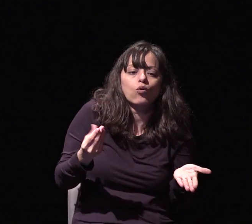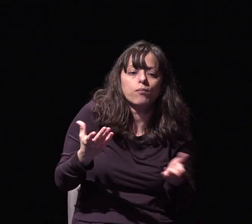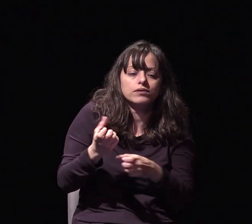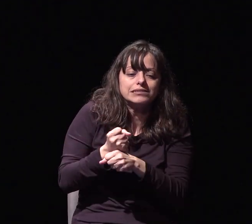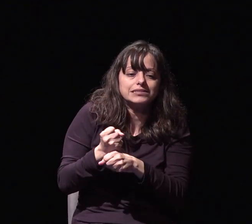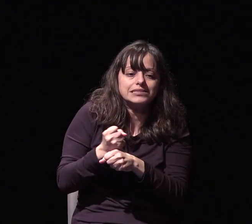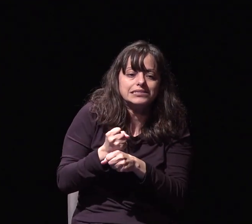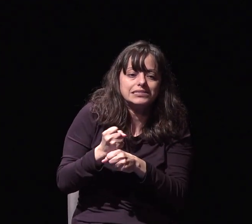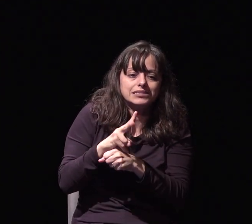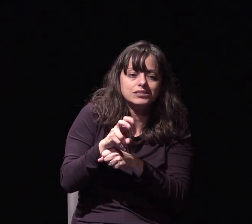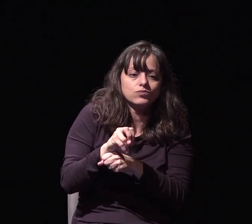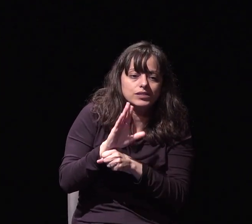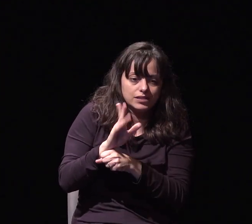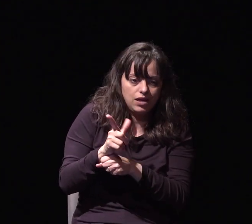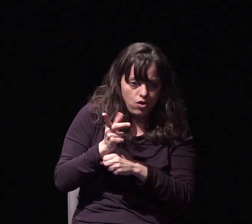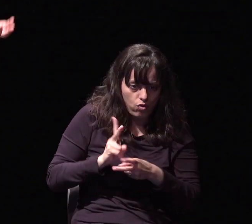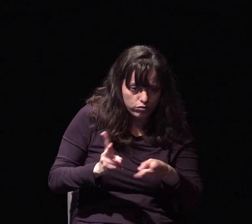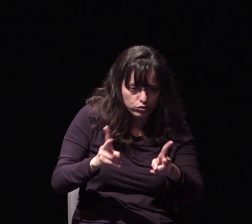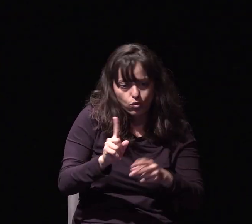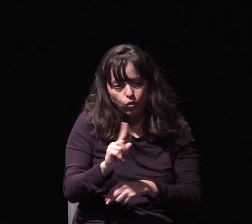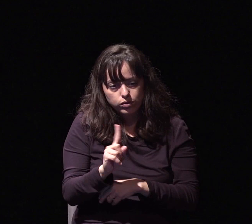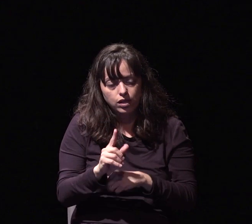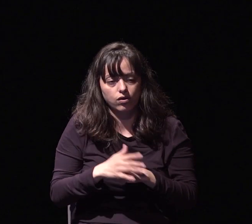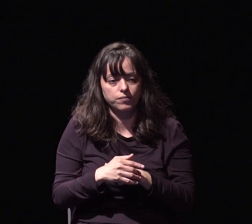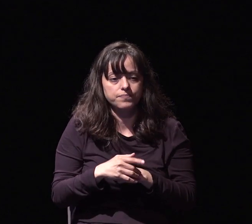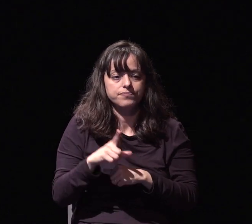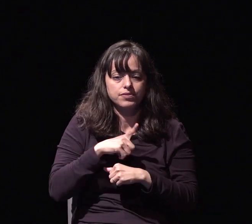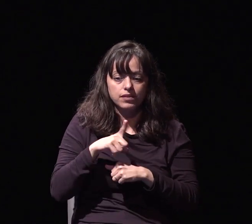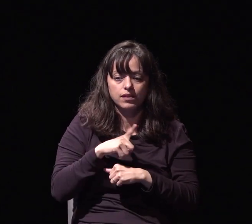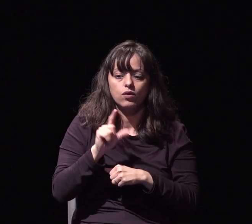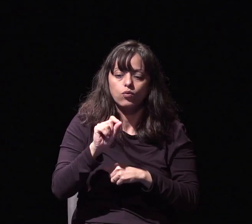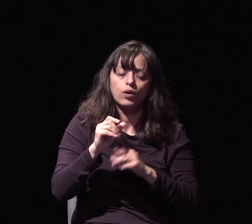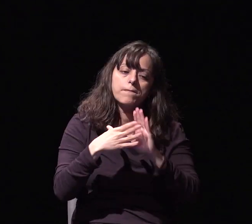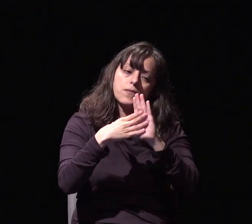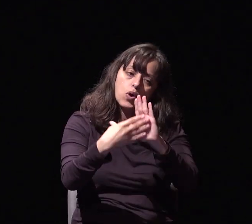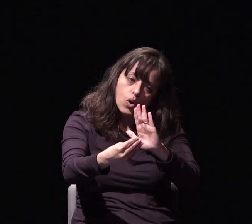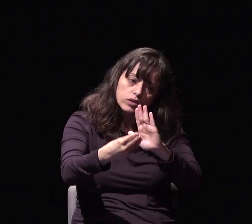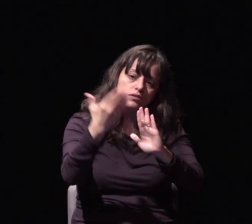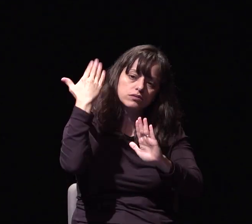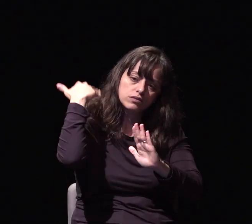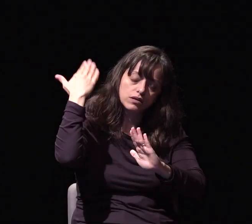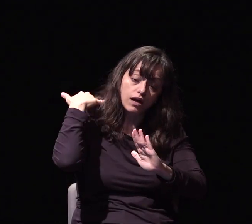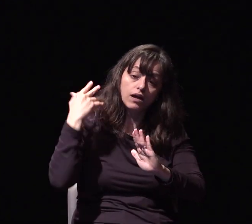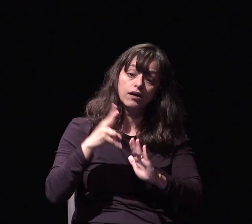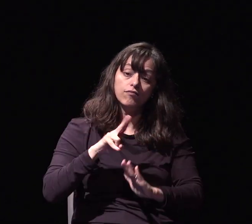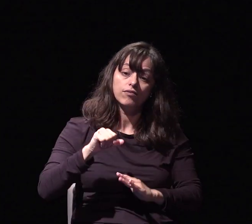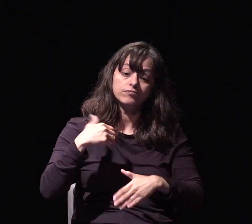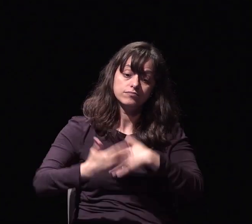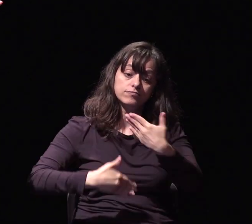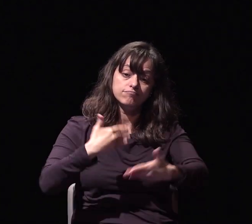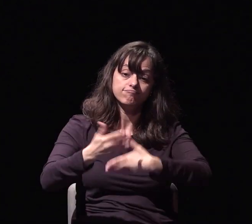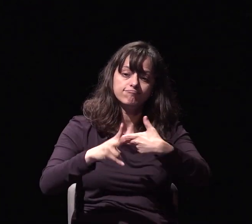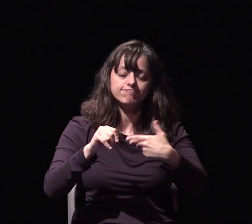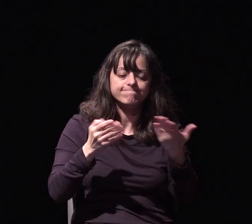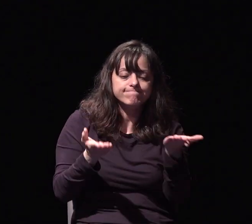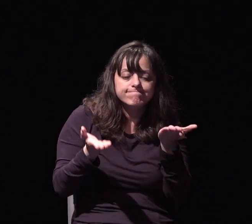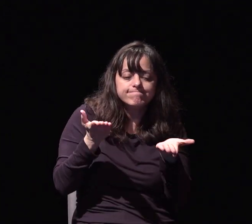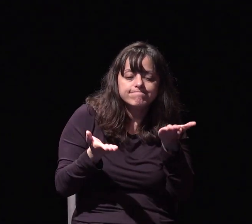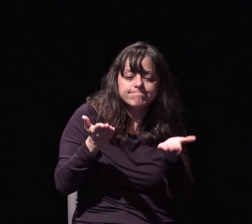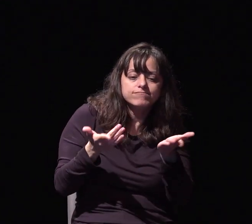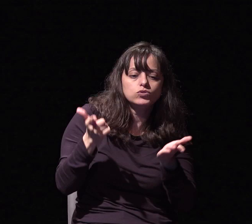ele atende ou não atende aquilo que a gente precisa. E isso era carregado no modelo, e a gente foi, com isso, balizando